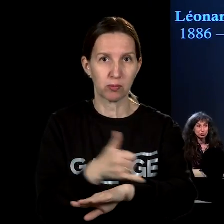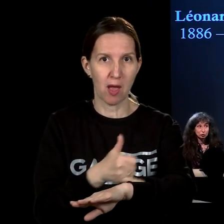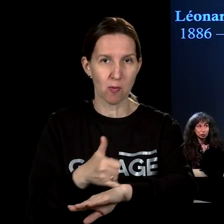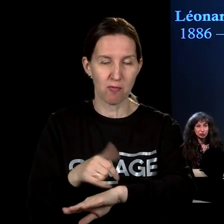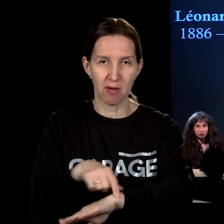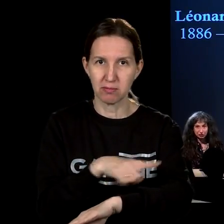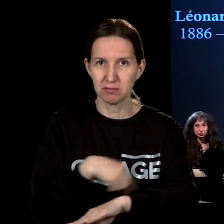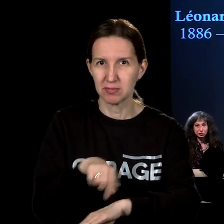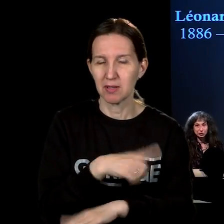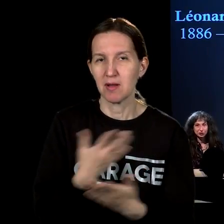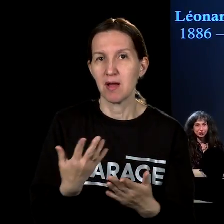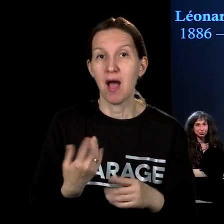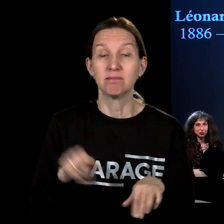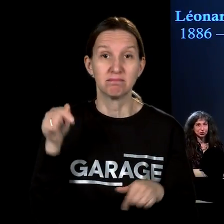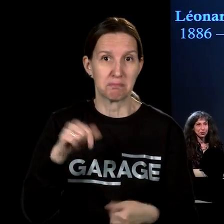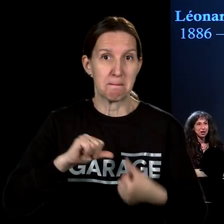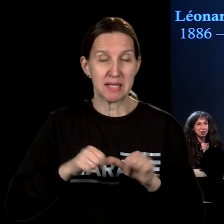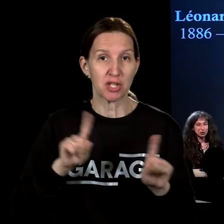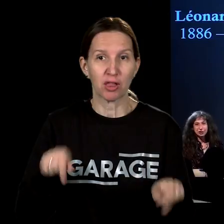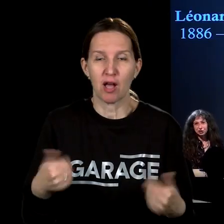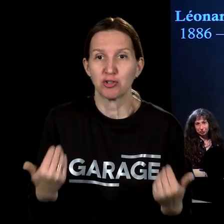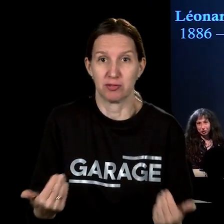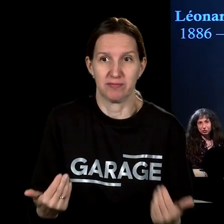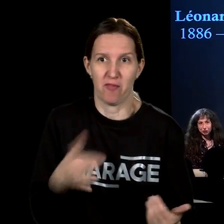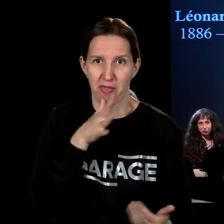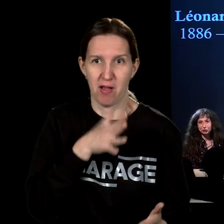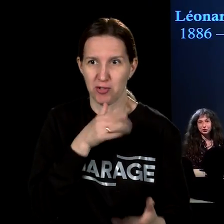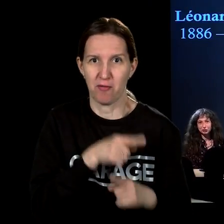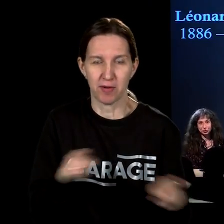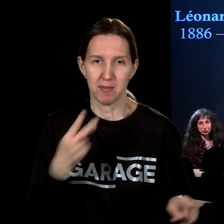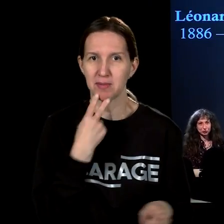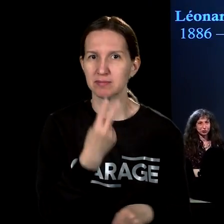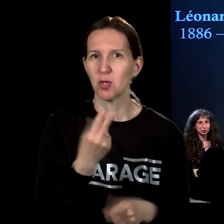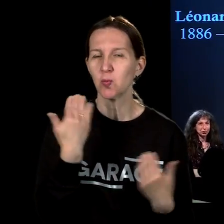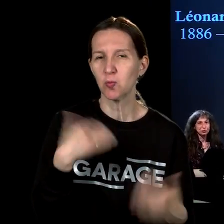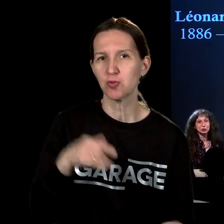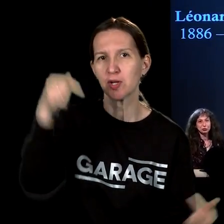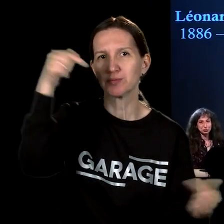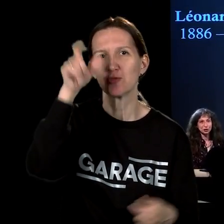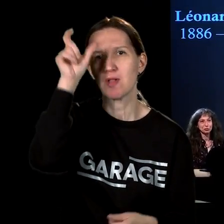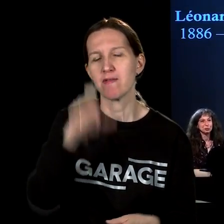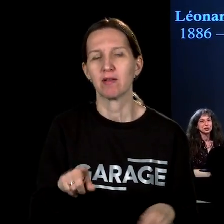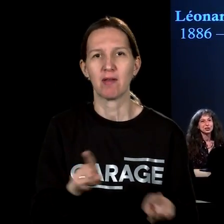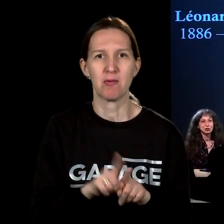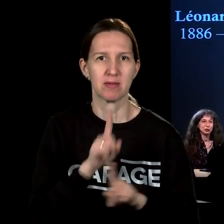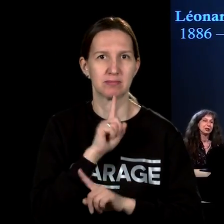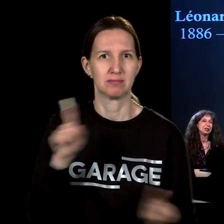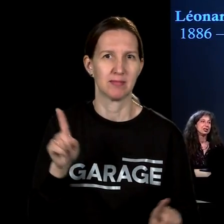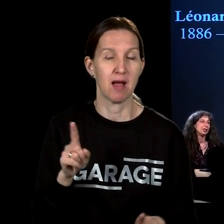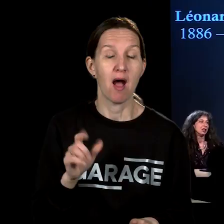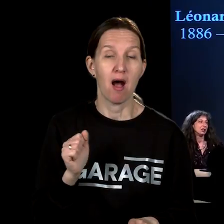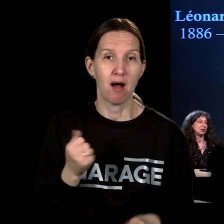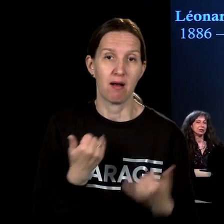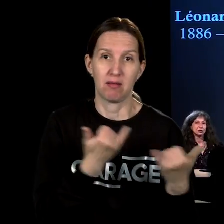что как бы те признаки, которые даже по нынешним дням являются признаками такого достаточно продвинутого богемного персонажа, вот